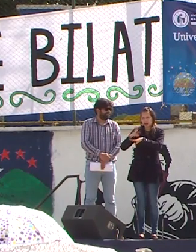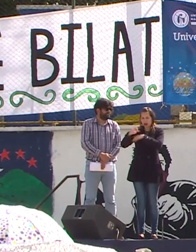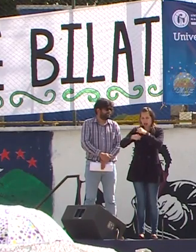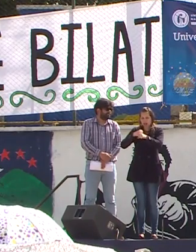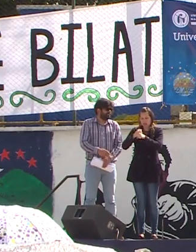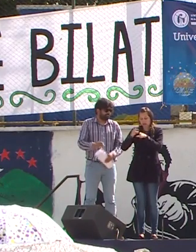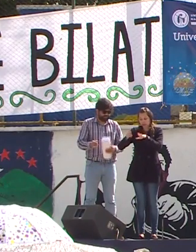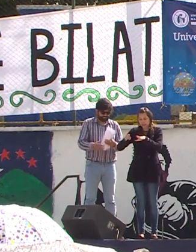este semestre.